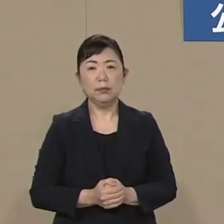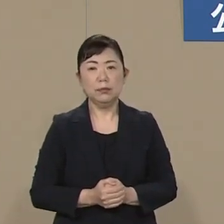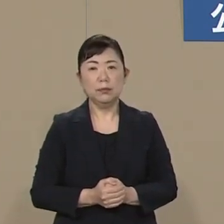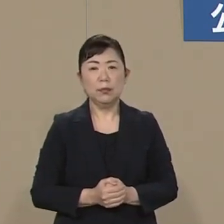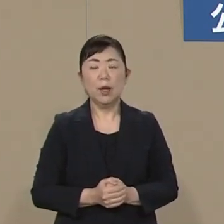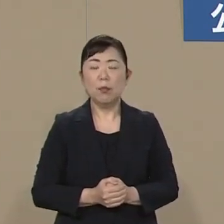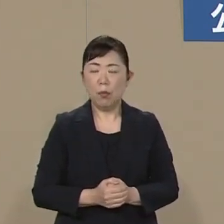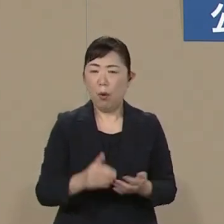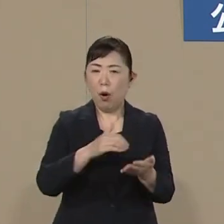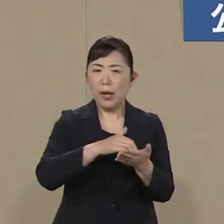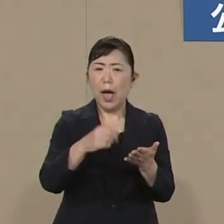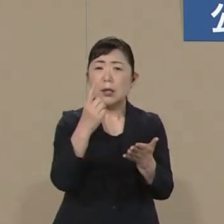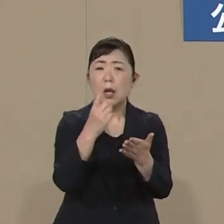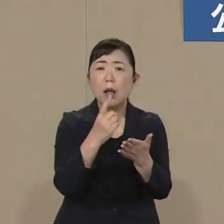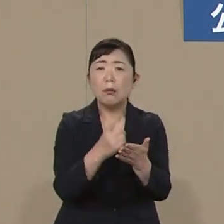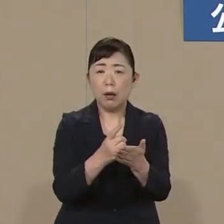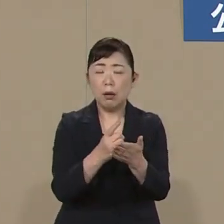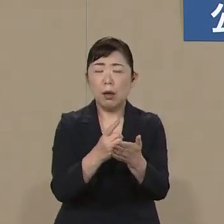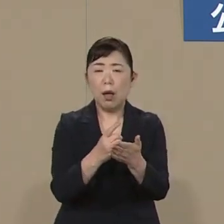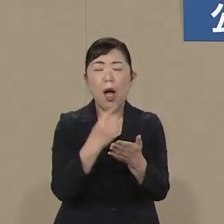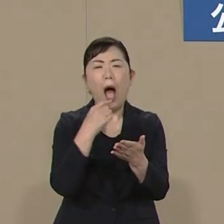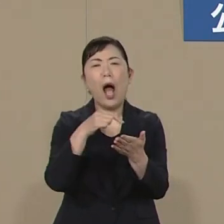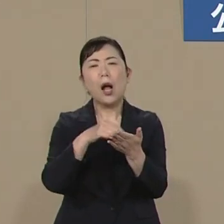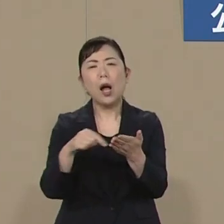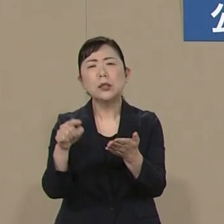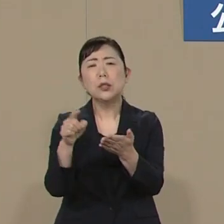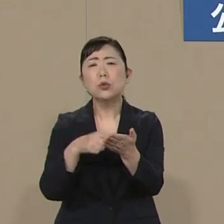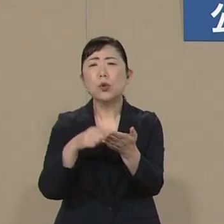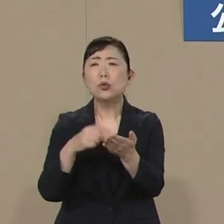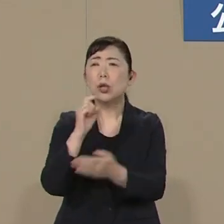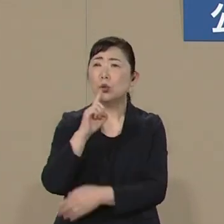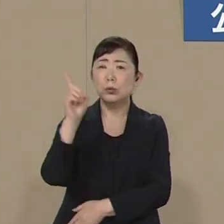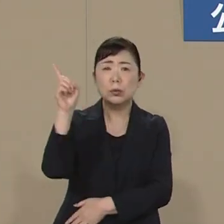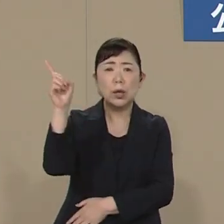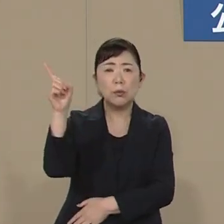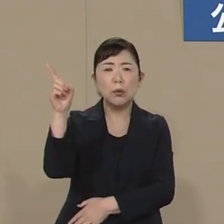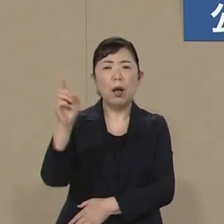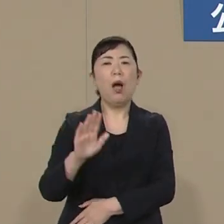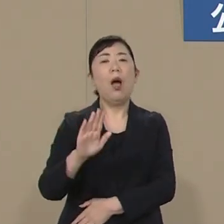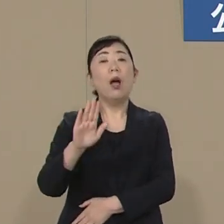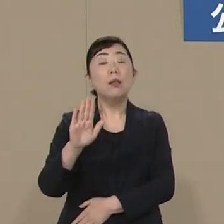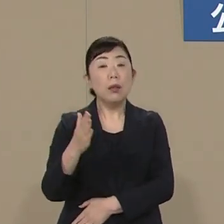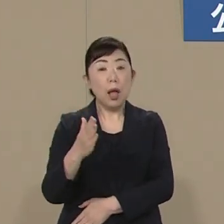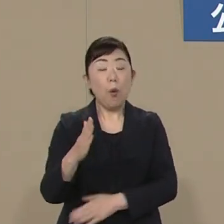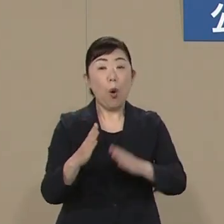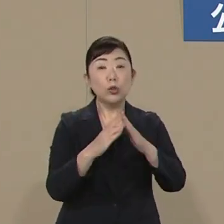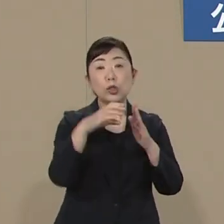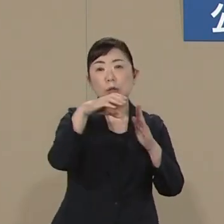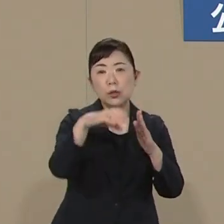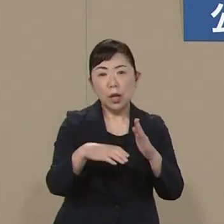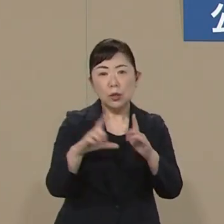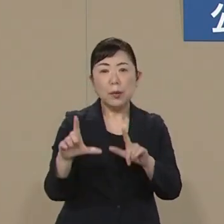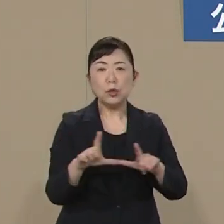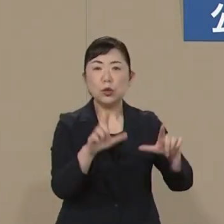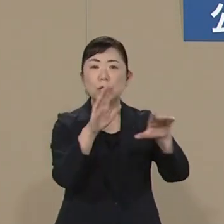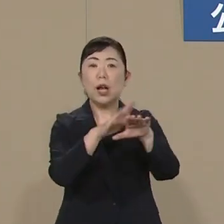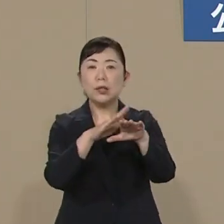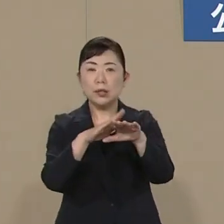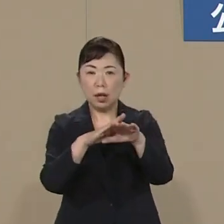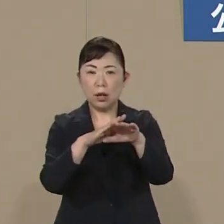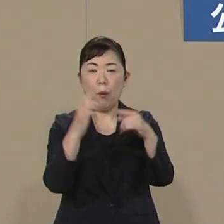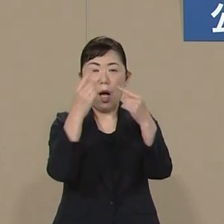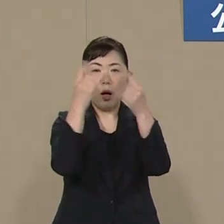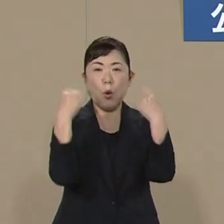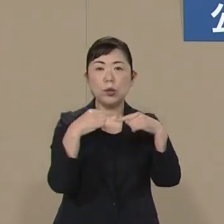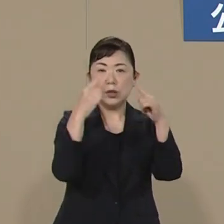平均値や単純計算で赤字だの不足だのと言われてもどこに住むのかどんな